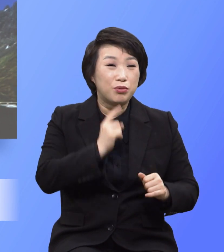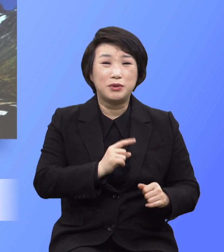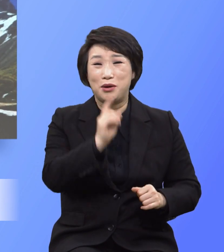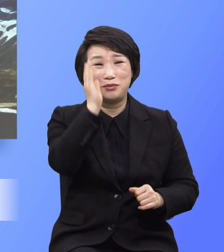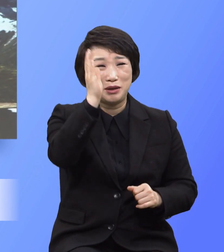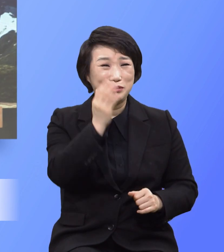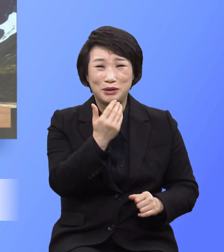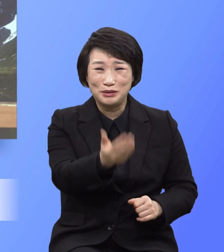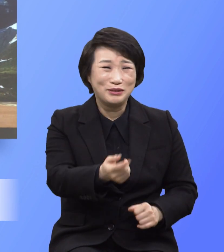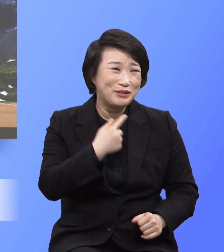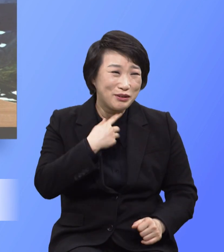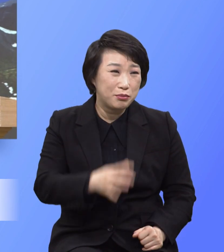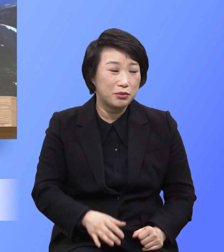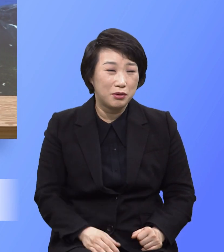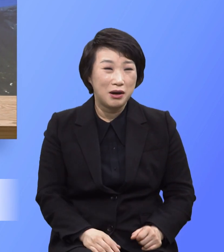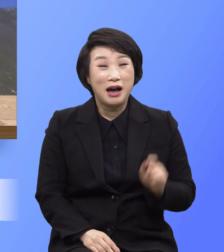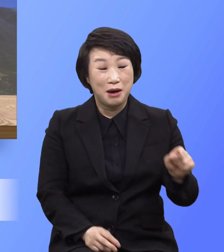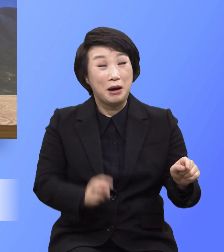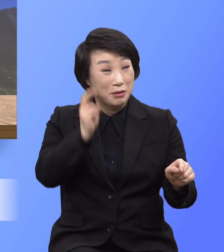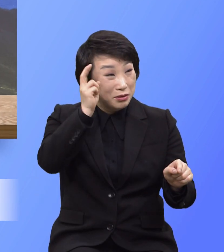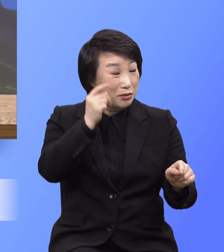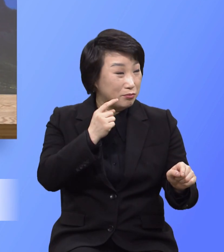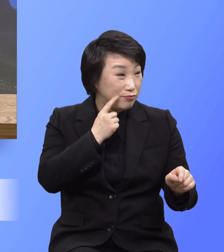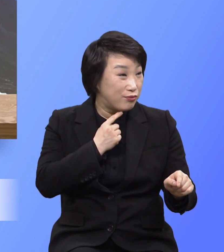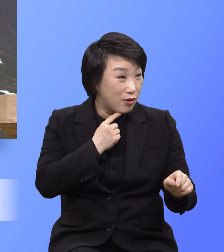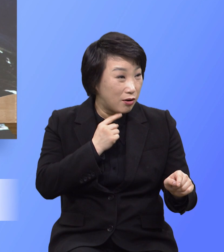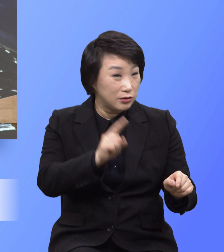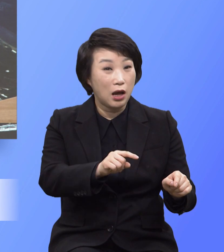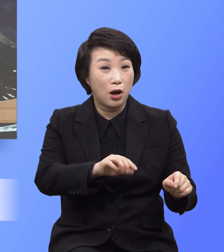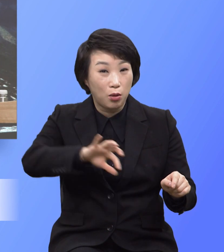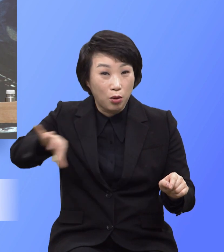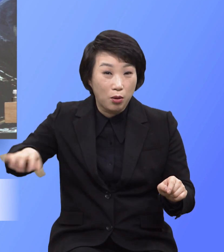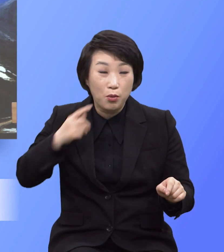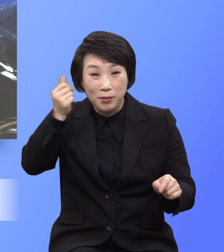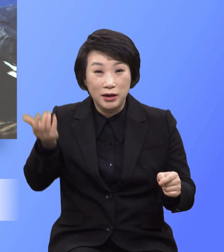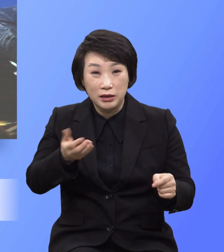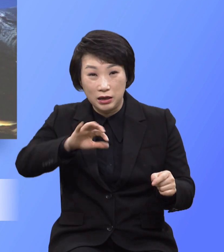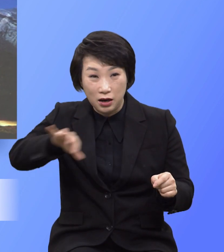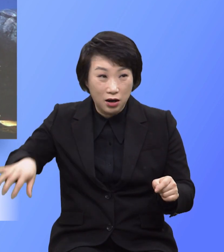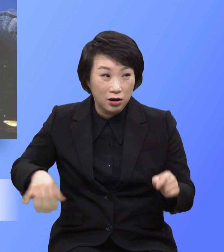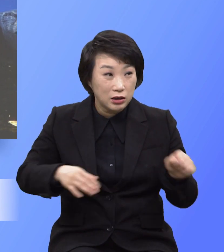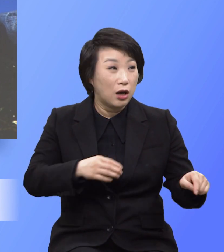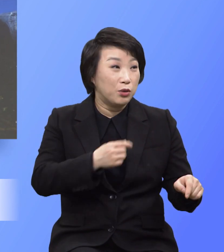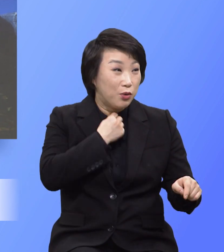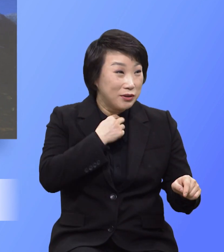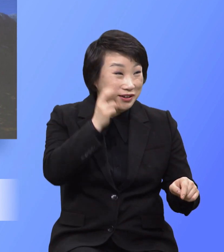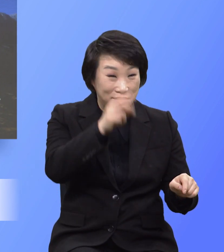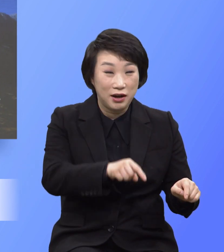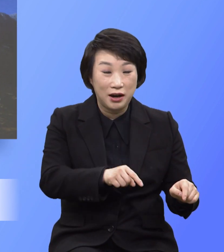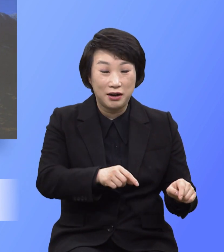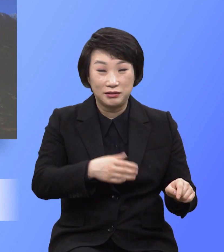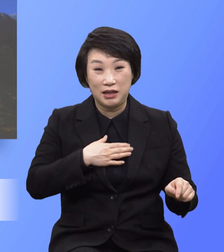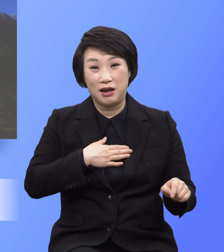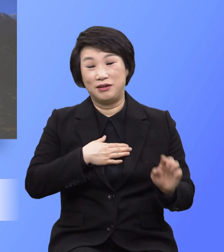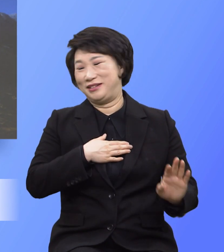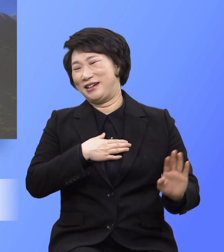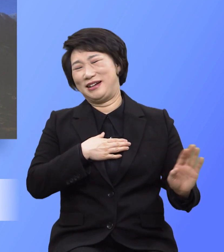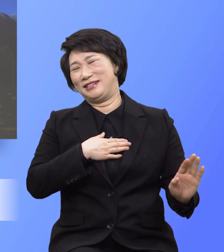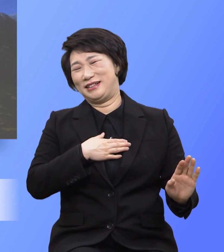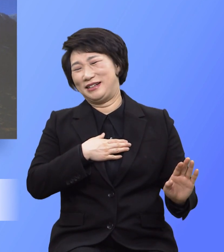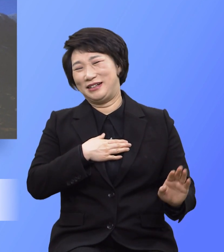않았어. 부러웠으면 내가 그런 사람 됐으면 되는 거지 뭐. 내가 나를 그렇게 만들면 되지 않냐 이